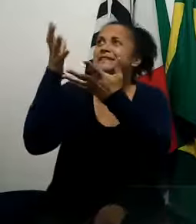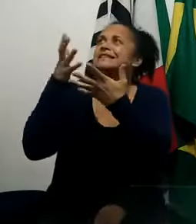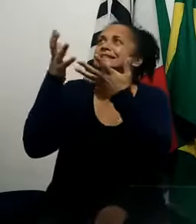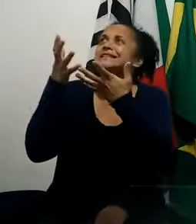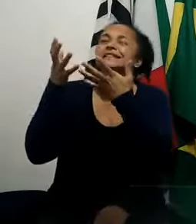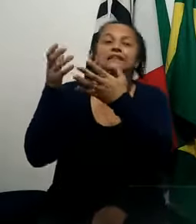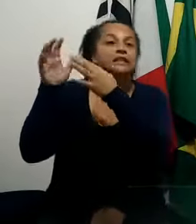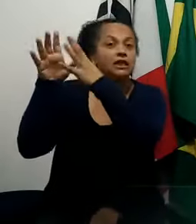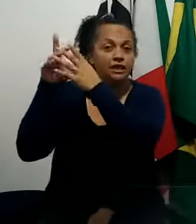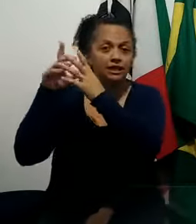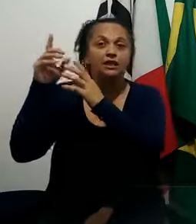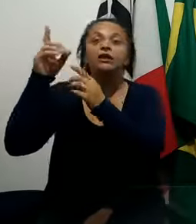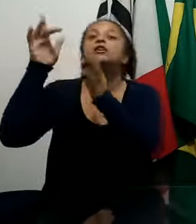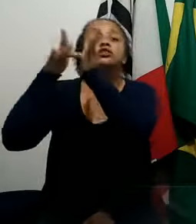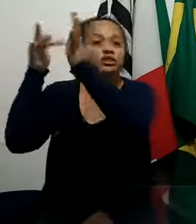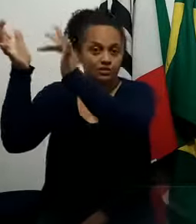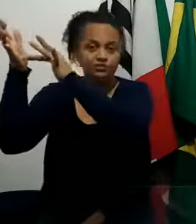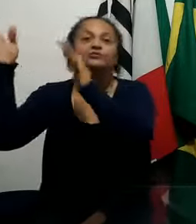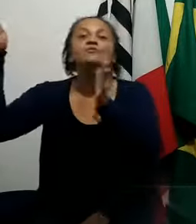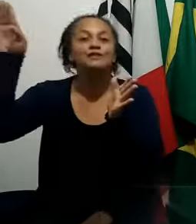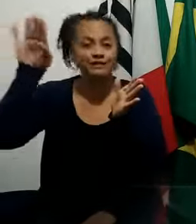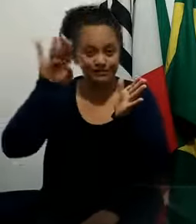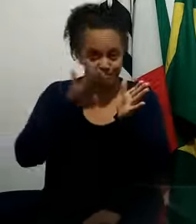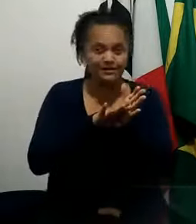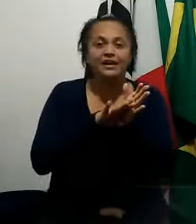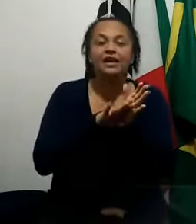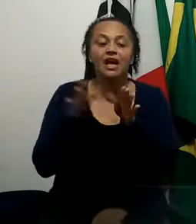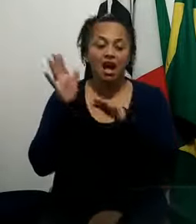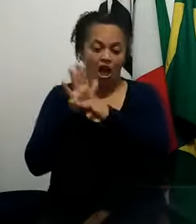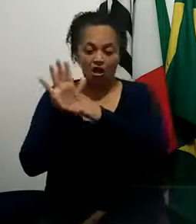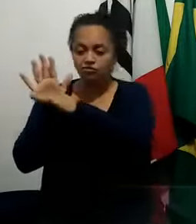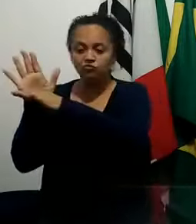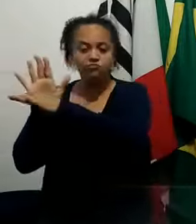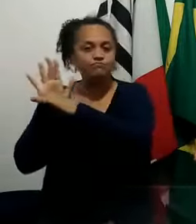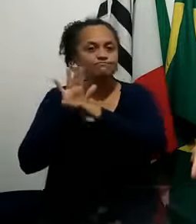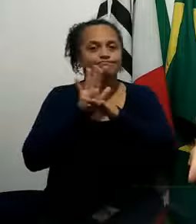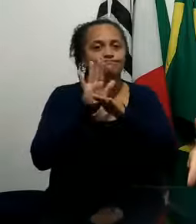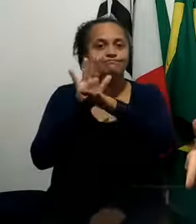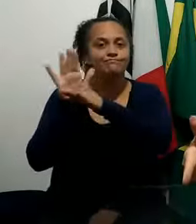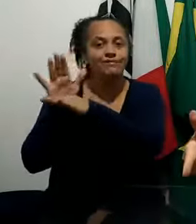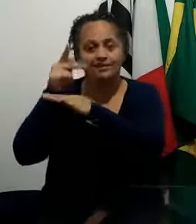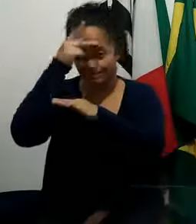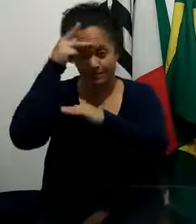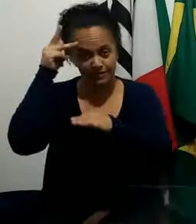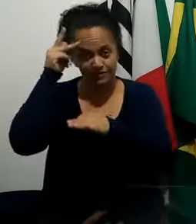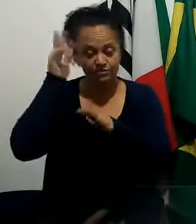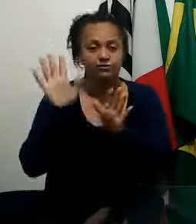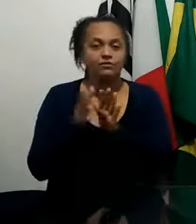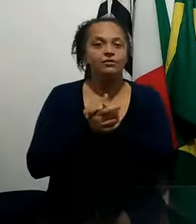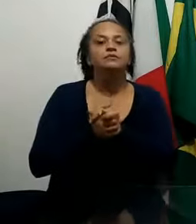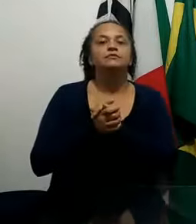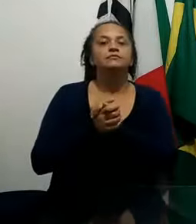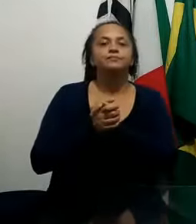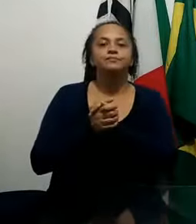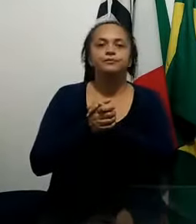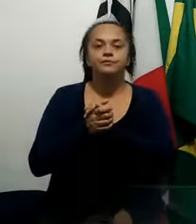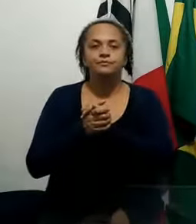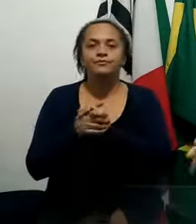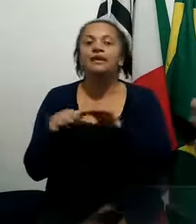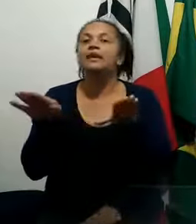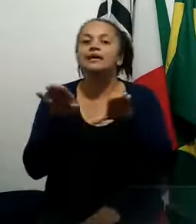o anticristo e o seu exército, vai livrar o povo judeu, vai livrar os fiéis remanescentes e vai